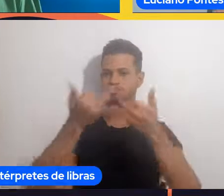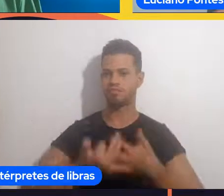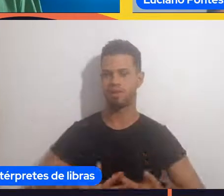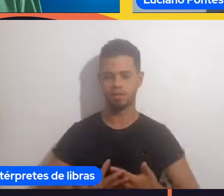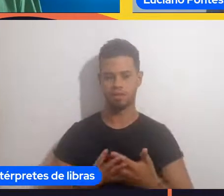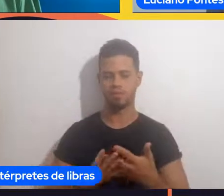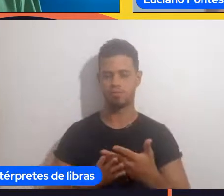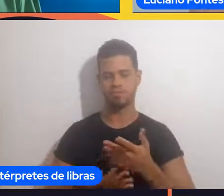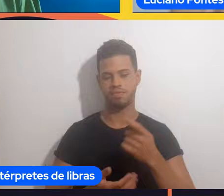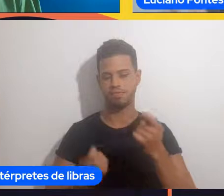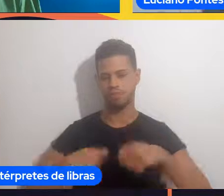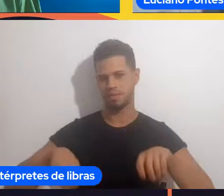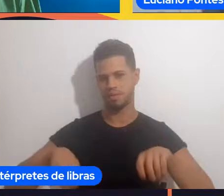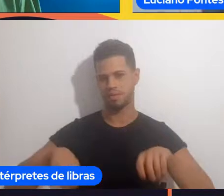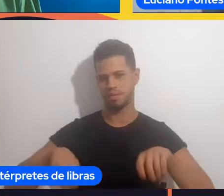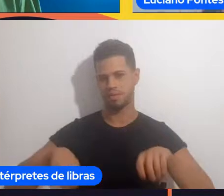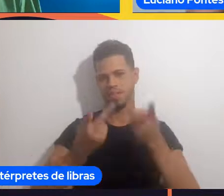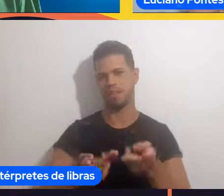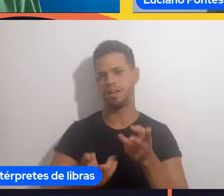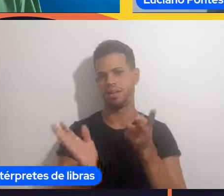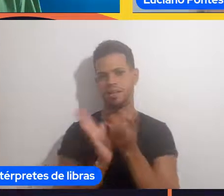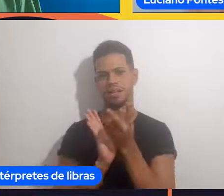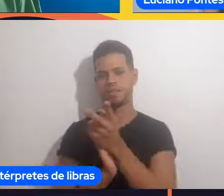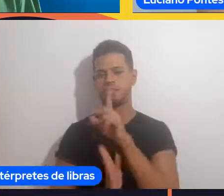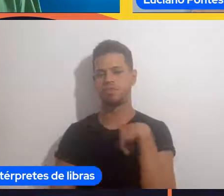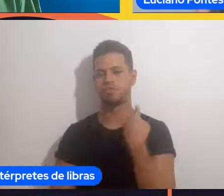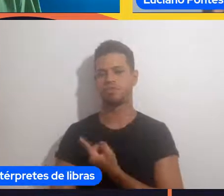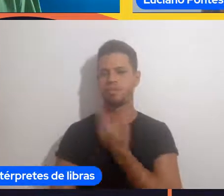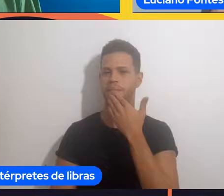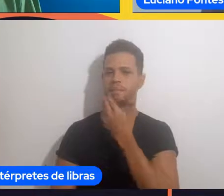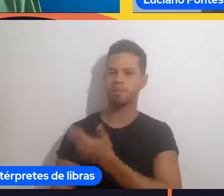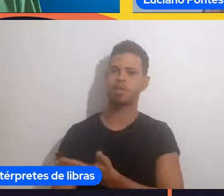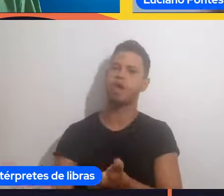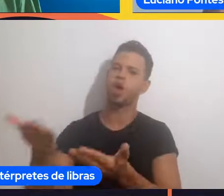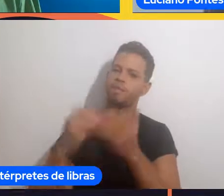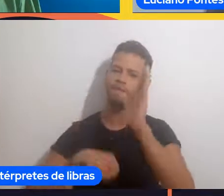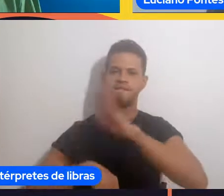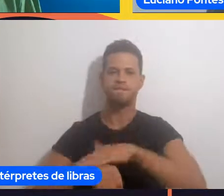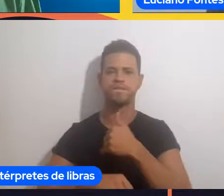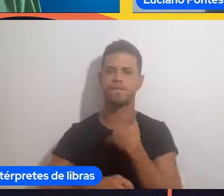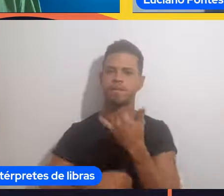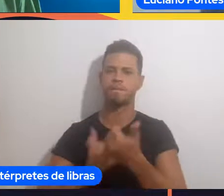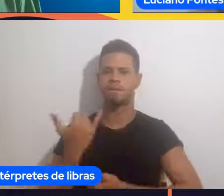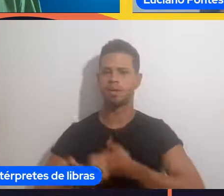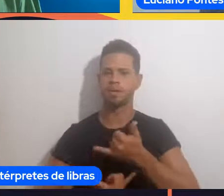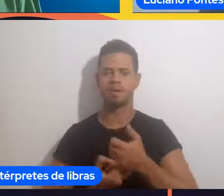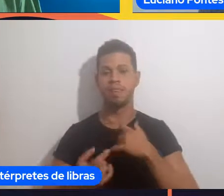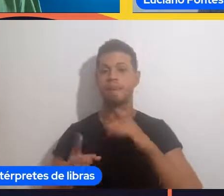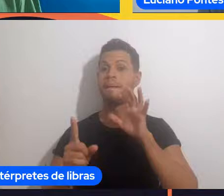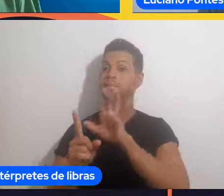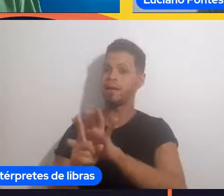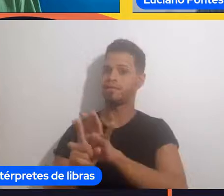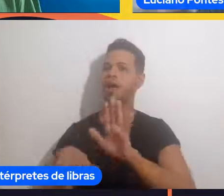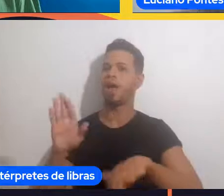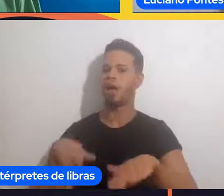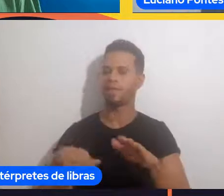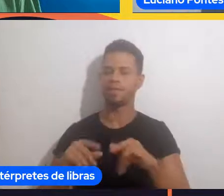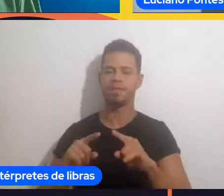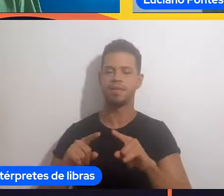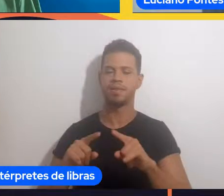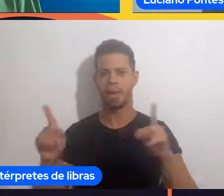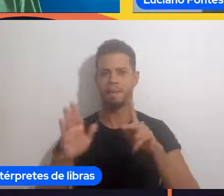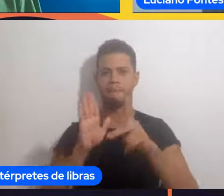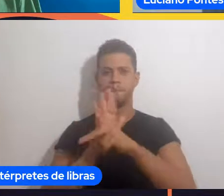acho que nem sempre a gente pede ou convida, vamos brincar, vamos não sei o quê, a não ser quando a gente provoca, mas o próprio fato